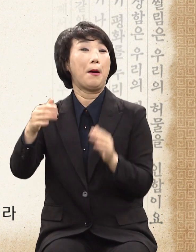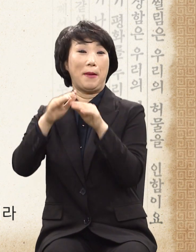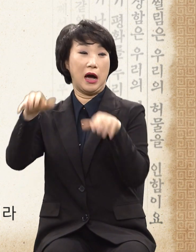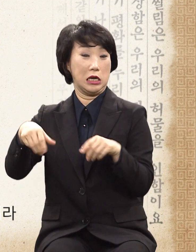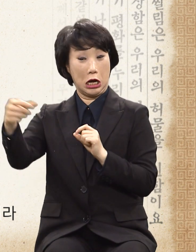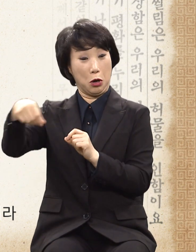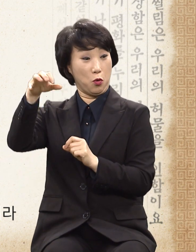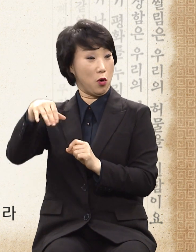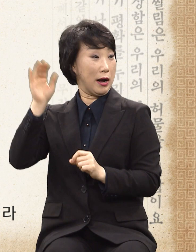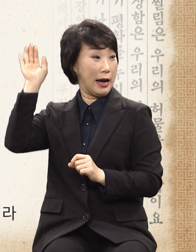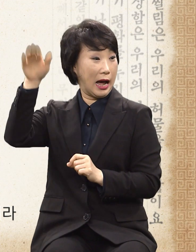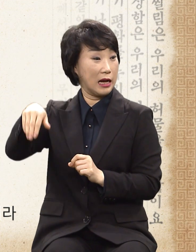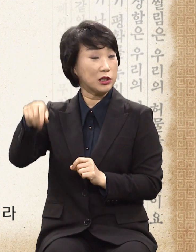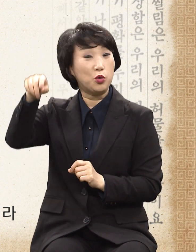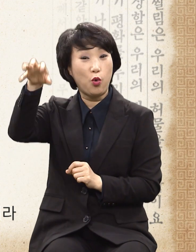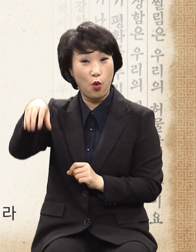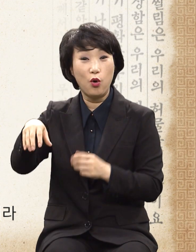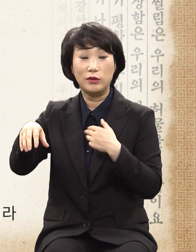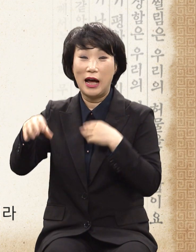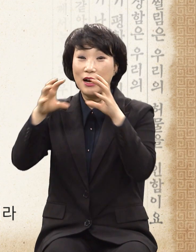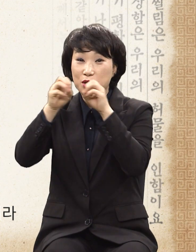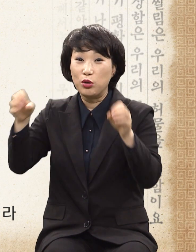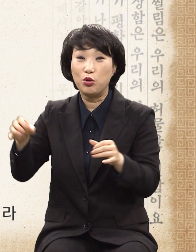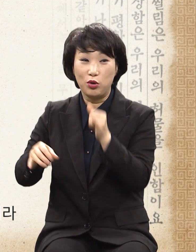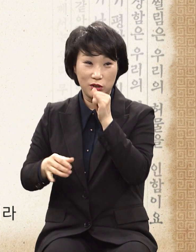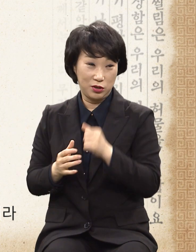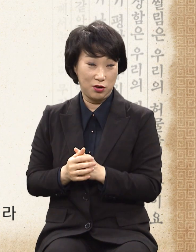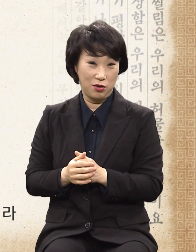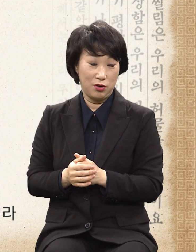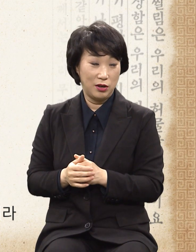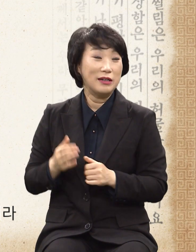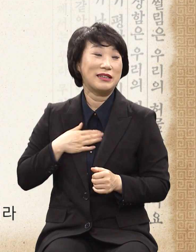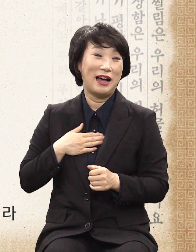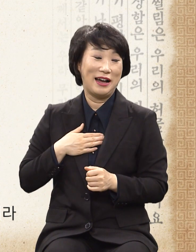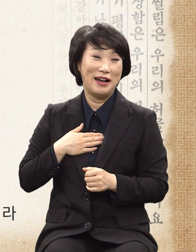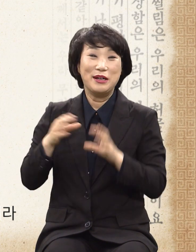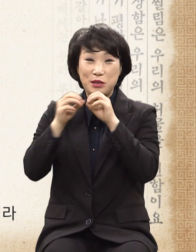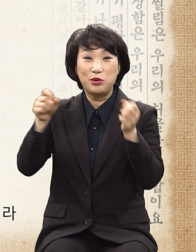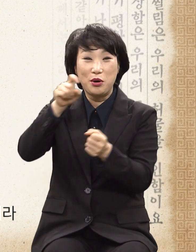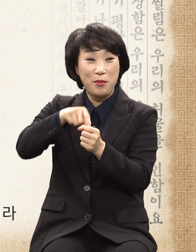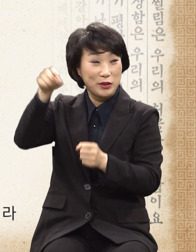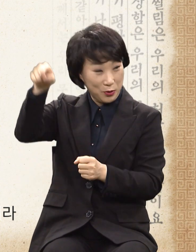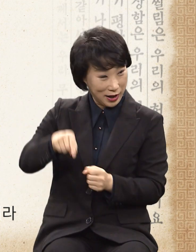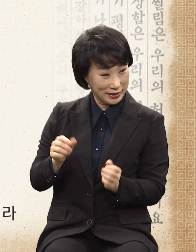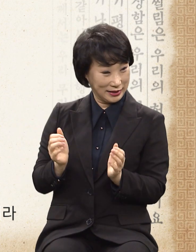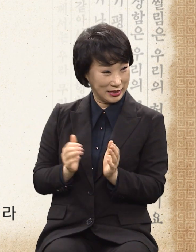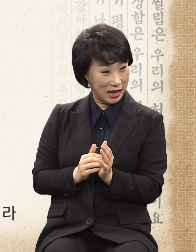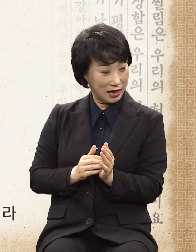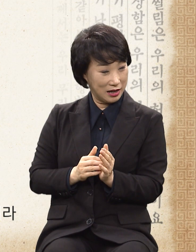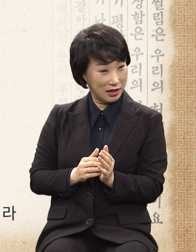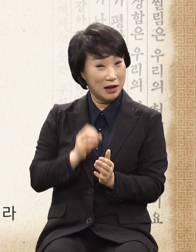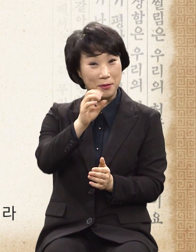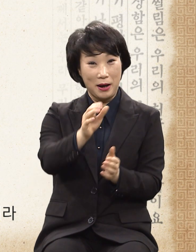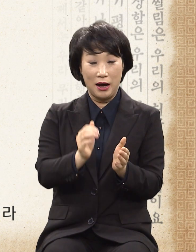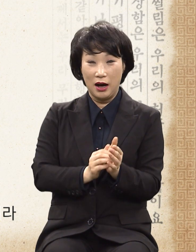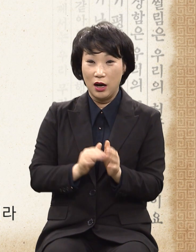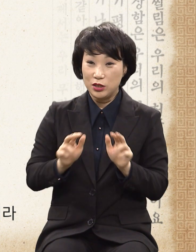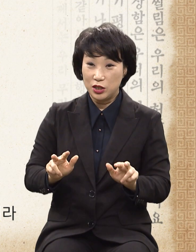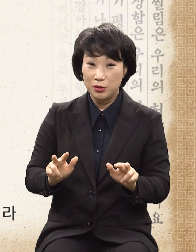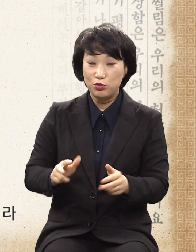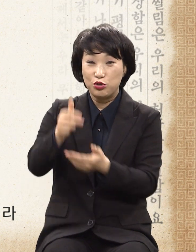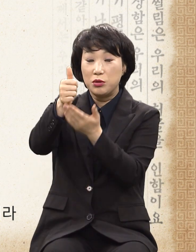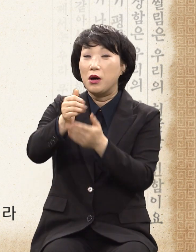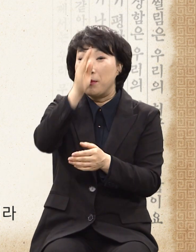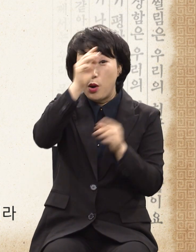가까운 마을로 가자. 거기서도 전도하리니 내가 이를 위하여 왔노라. 주님은